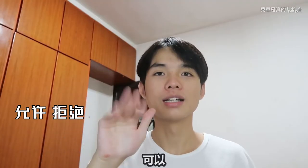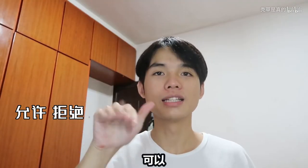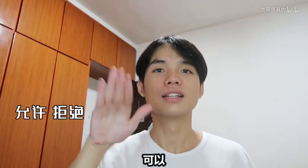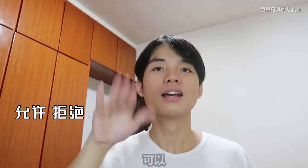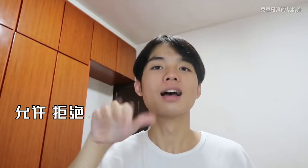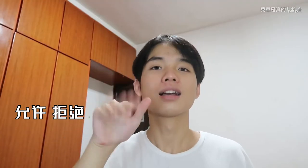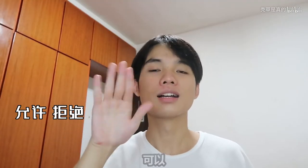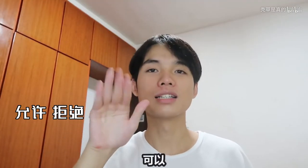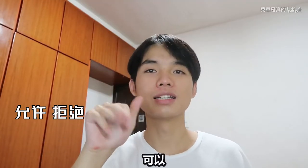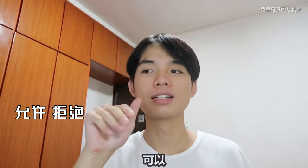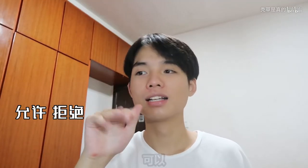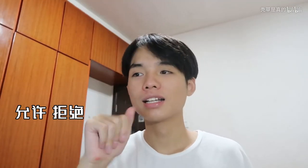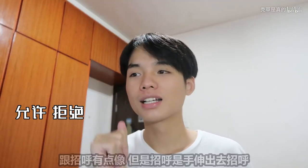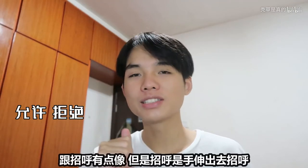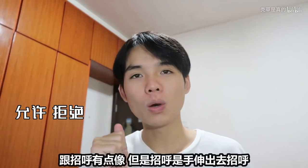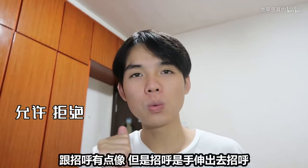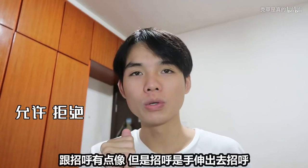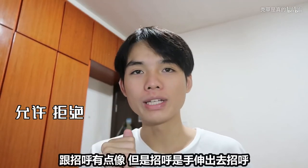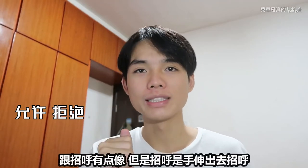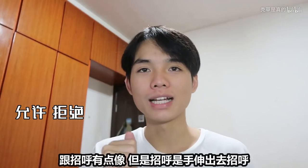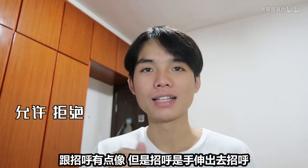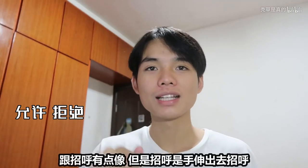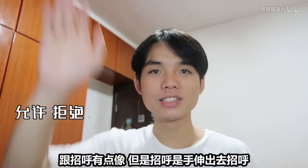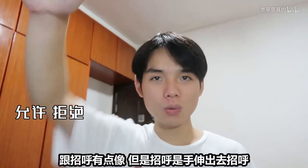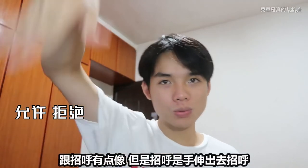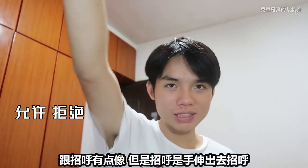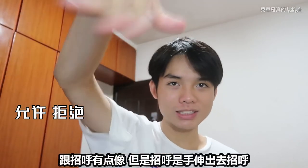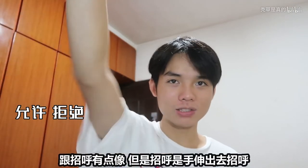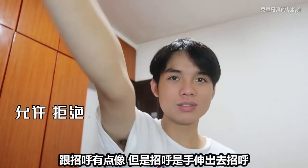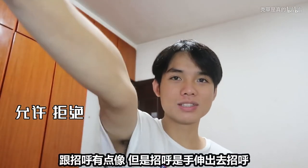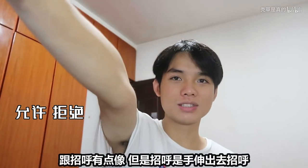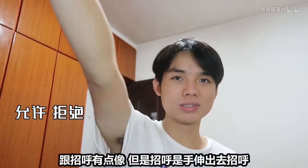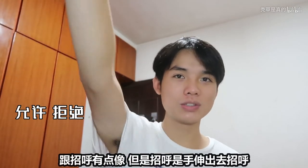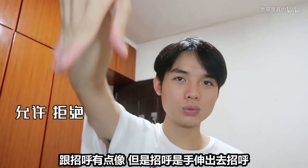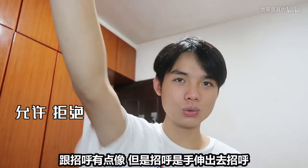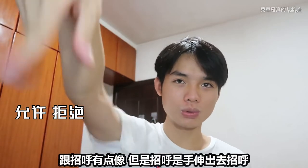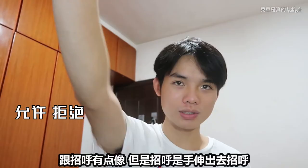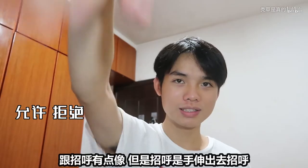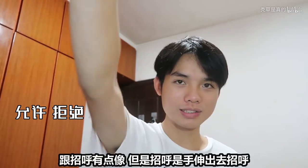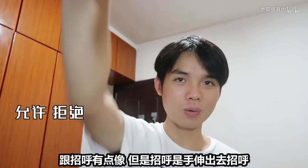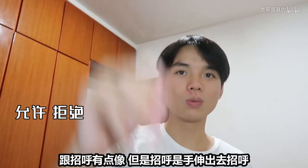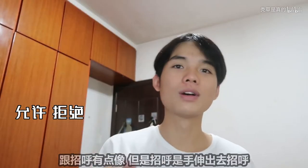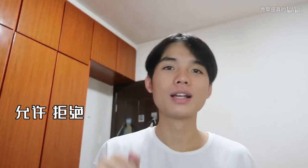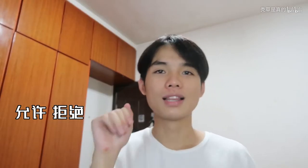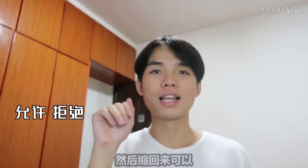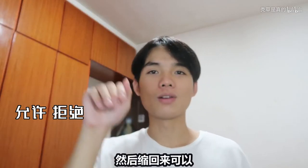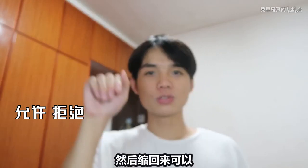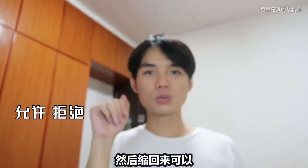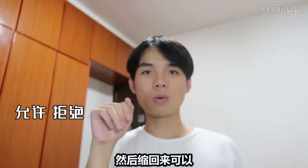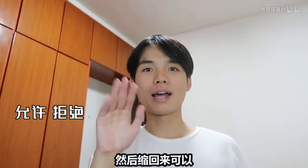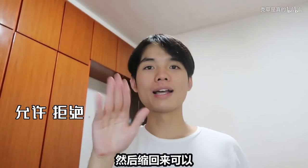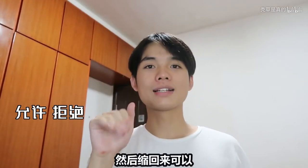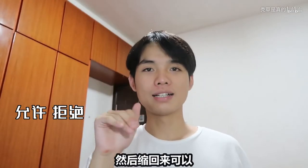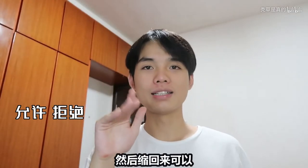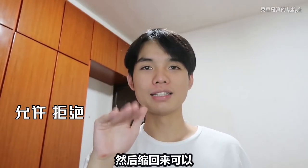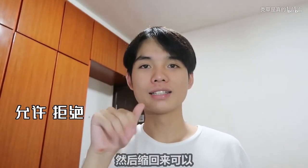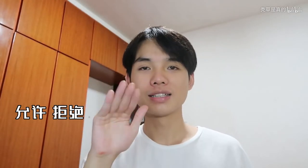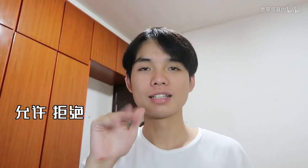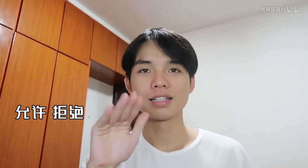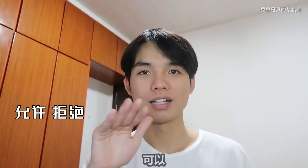以，可以，跟招呼有点像，但是招呼是 手伸出去招呼，然后说回来，可以，可